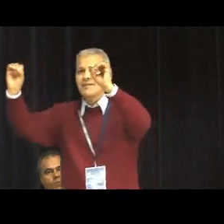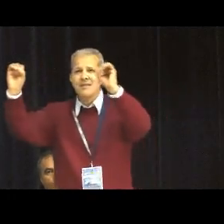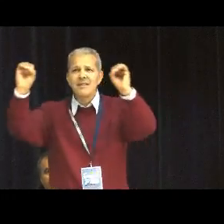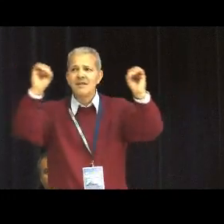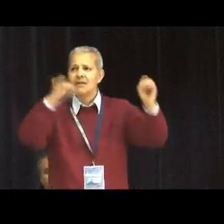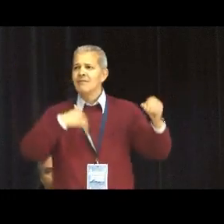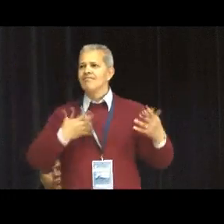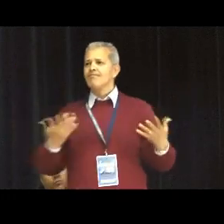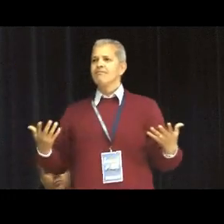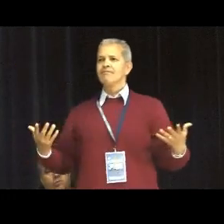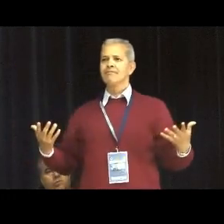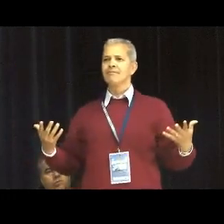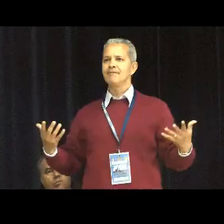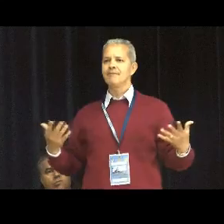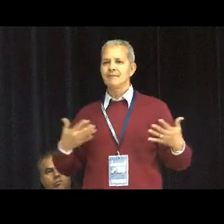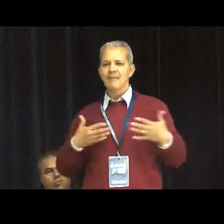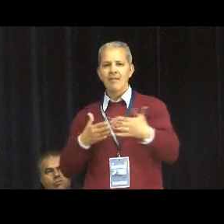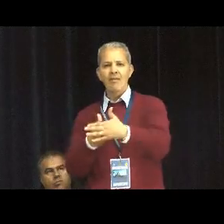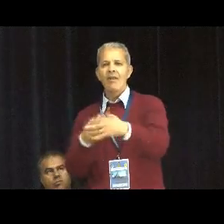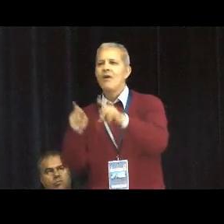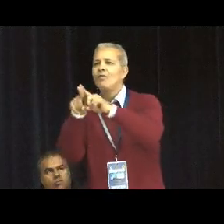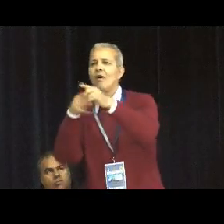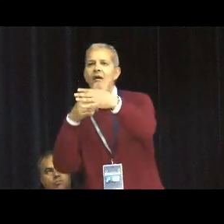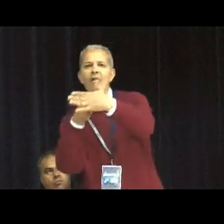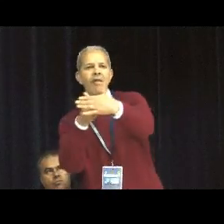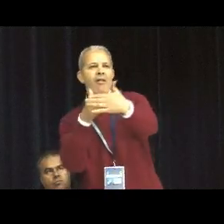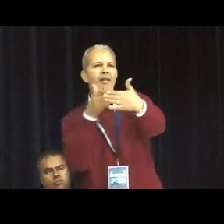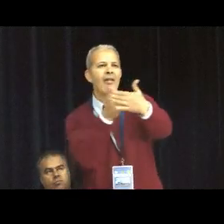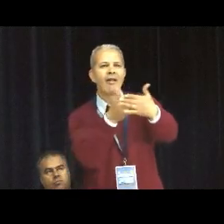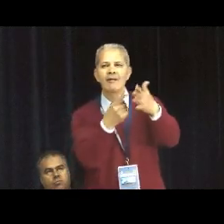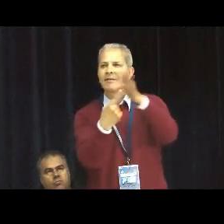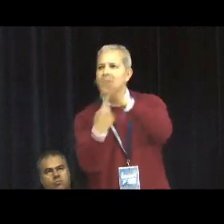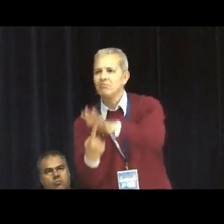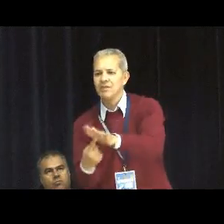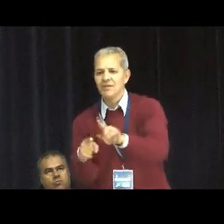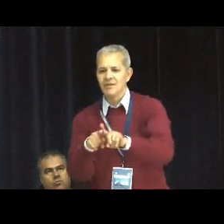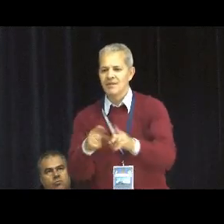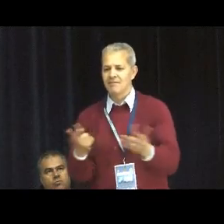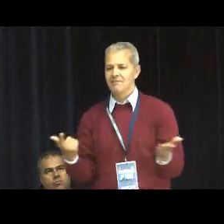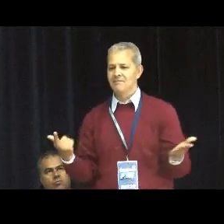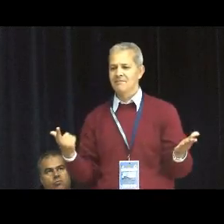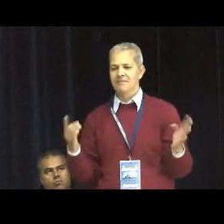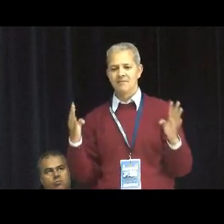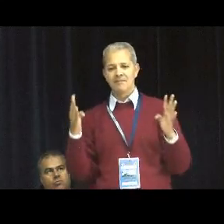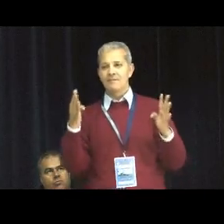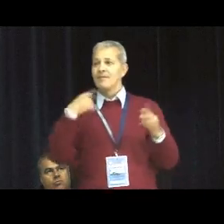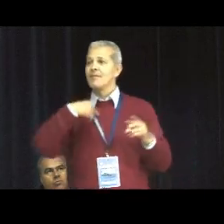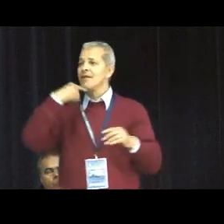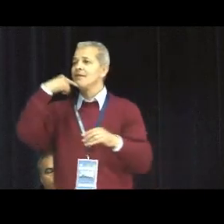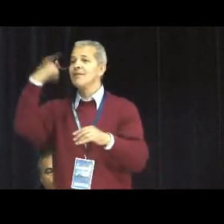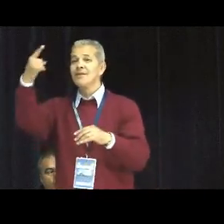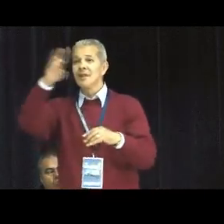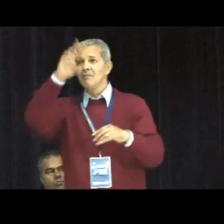أكثر. لا تتعرفوا أن الإعاقة الإنسانية هي إعاقة تواصلية، هذه الإعاقة يكرسها